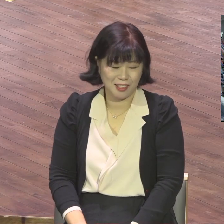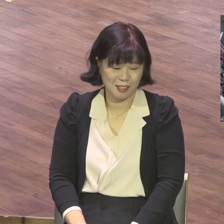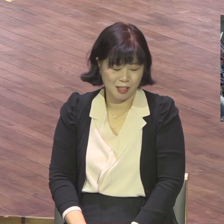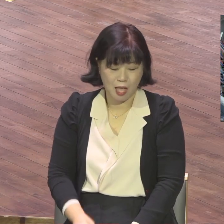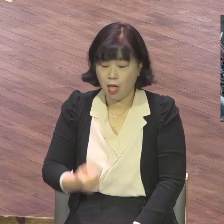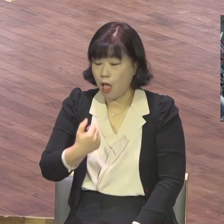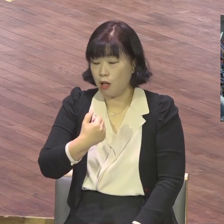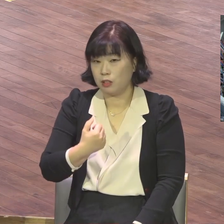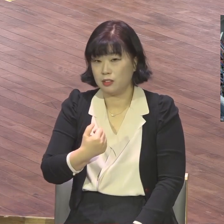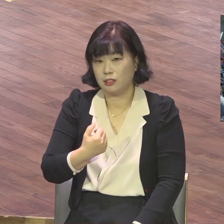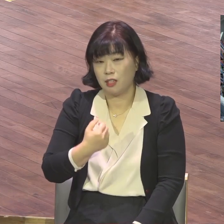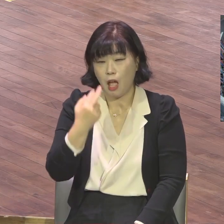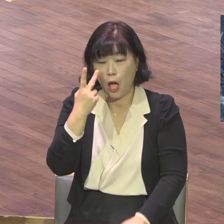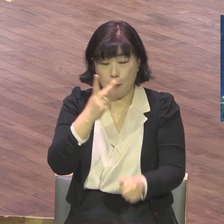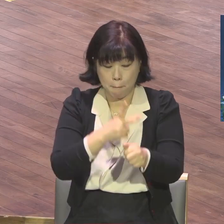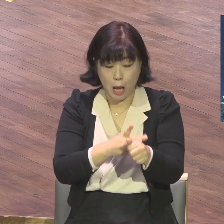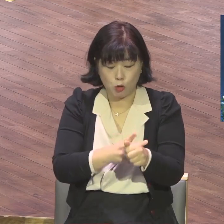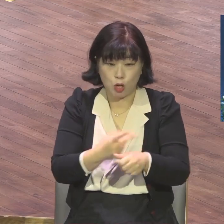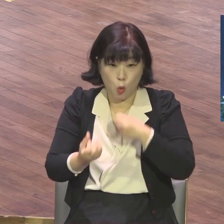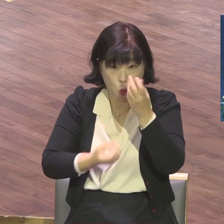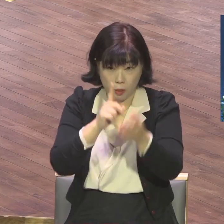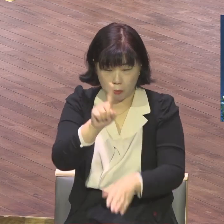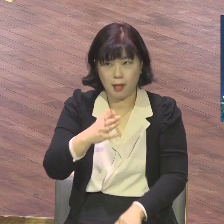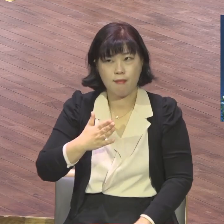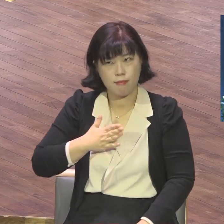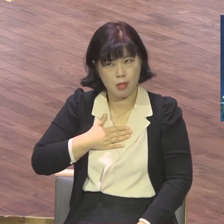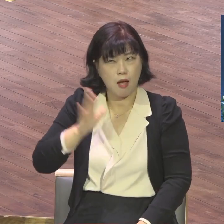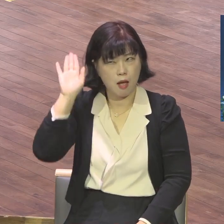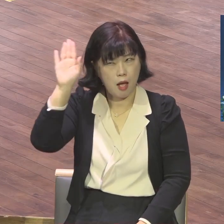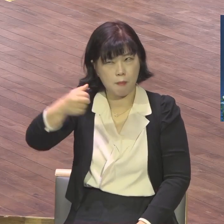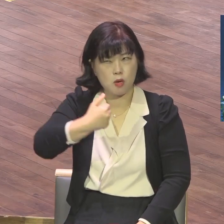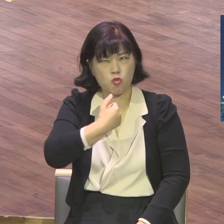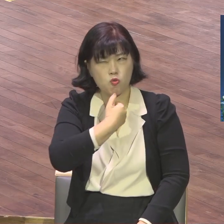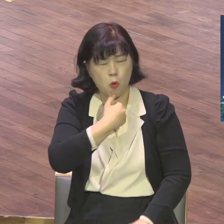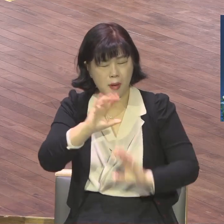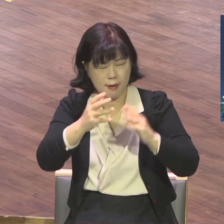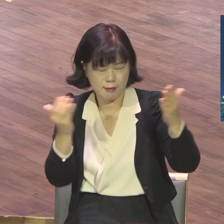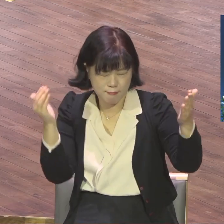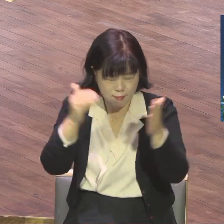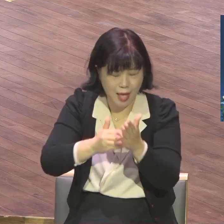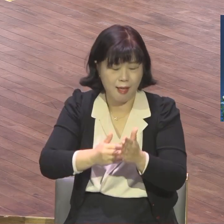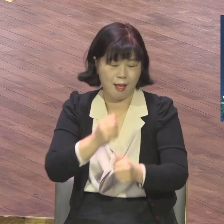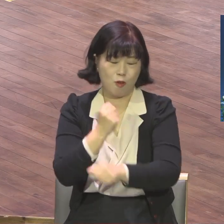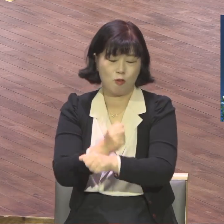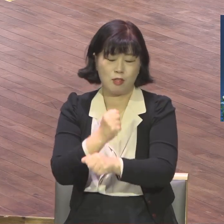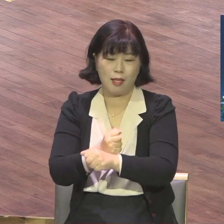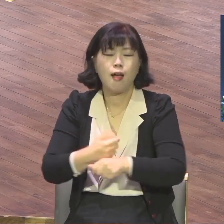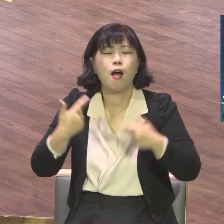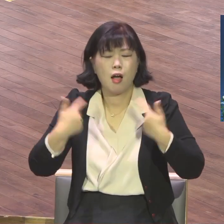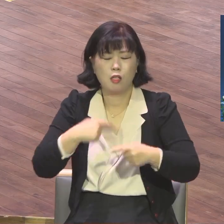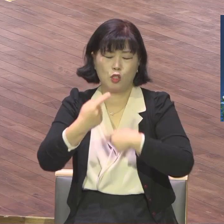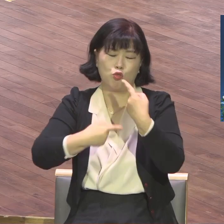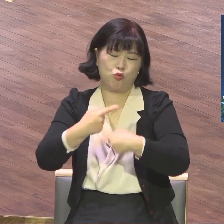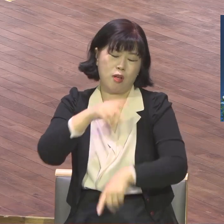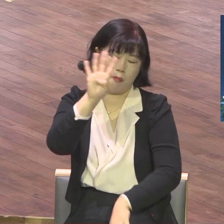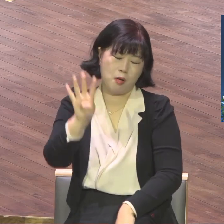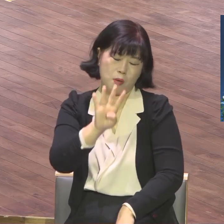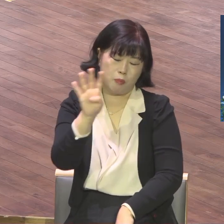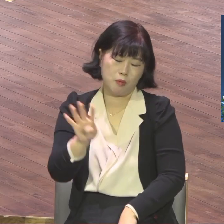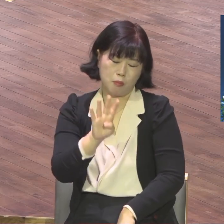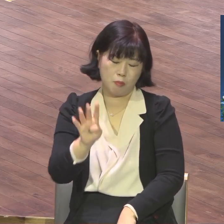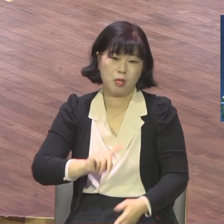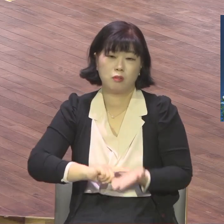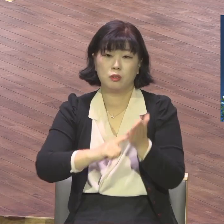때 늘 그랬습니다. 내가 로마도 보아야 할 것이다. 그리고 내가 예루살렘에서 나의 일을 전한 것